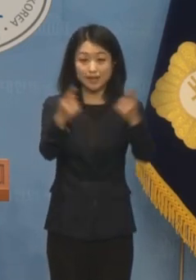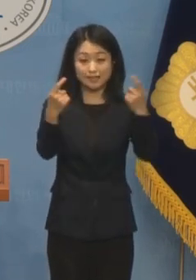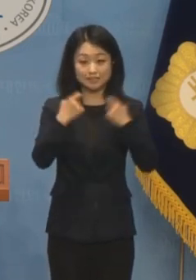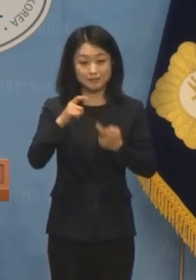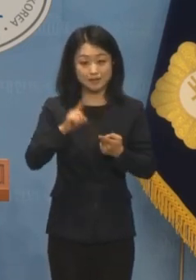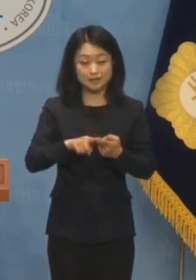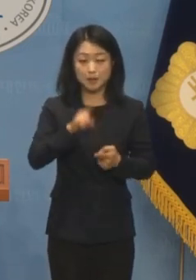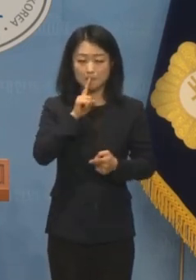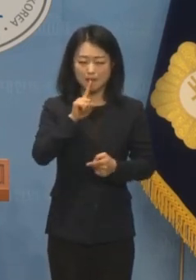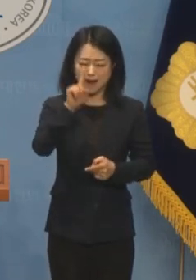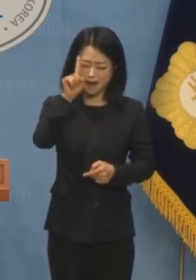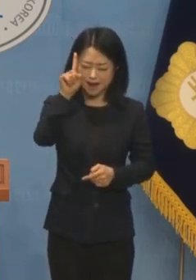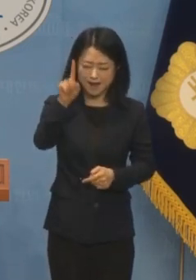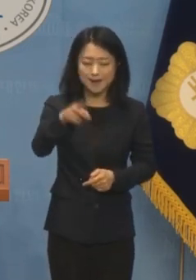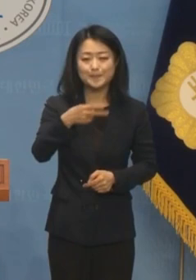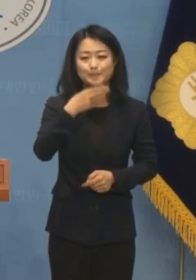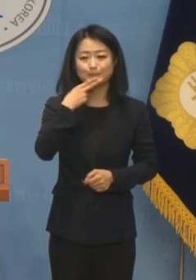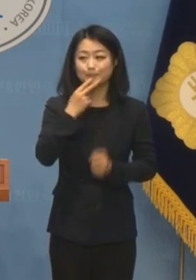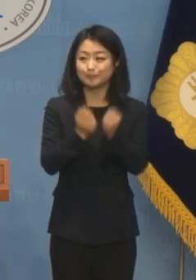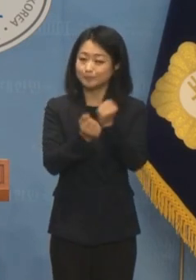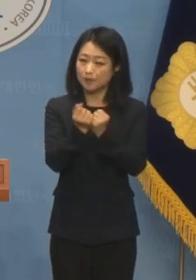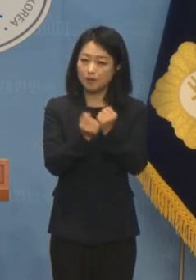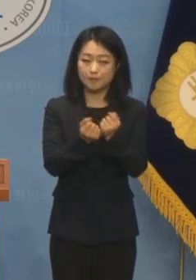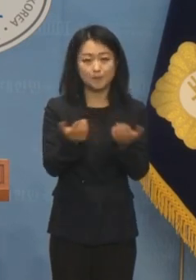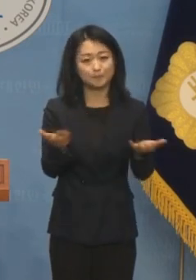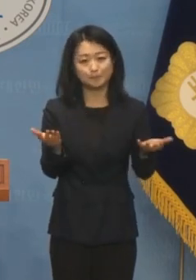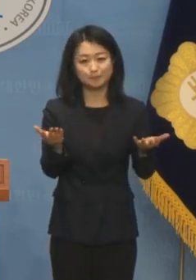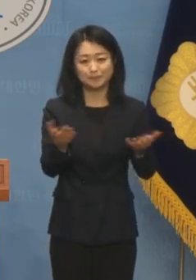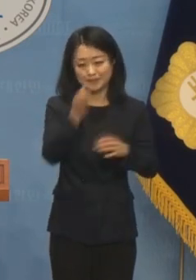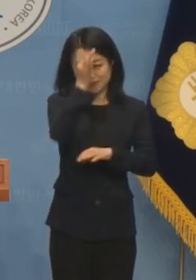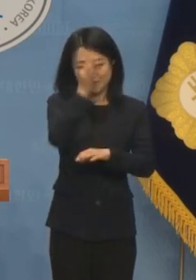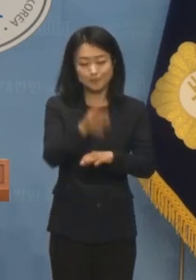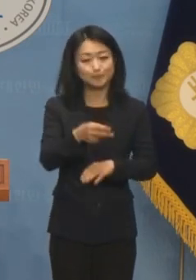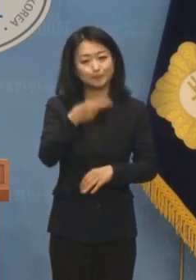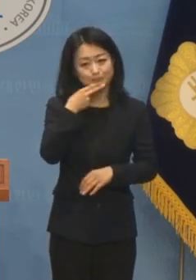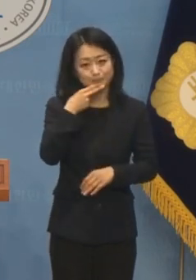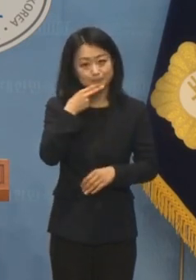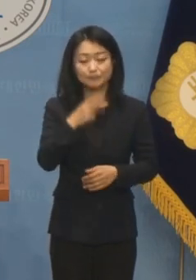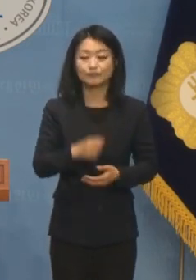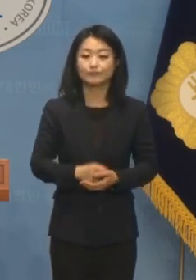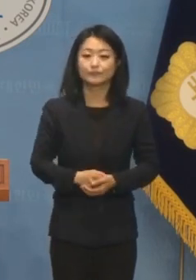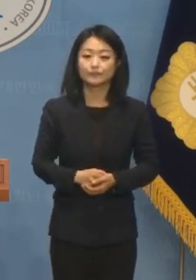단 한마디의 해명이나 사과도 하지 않고 있습니다.